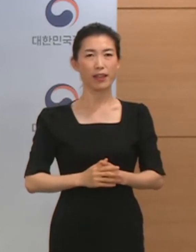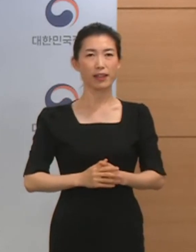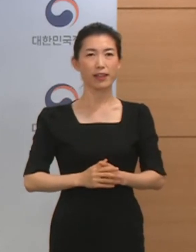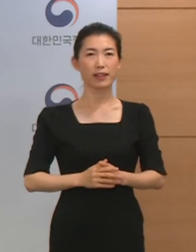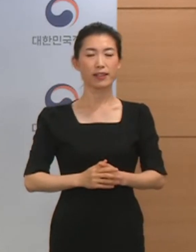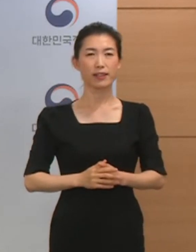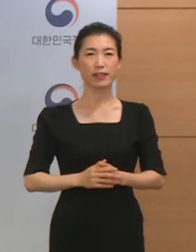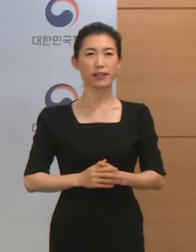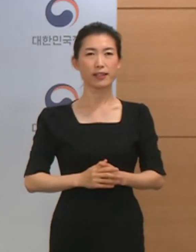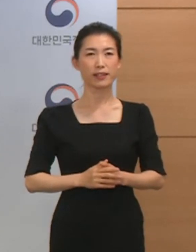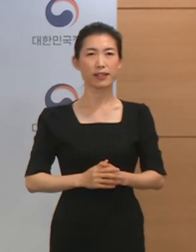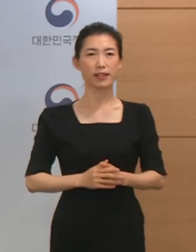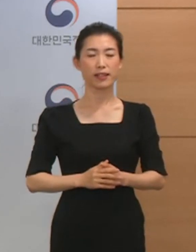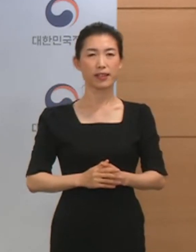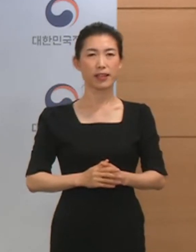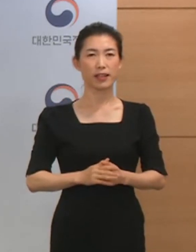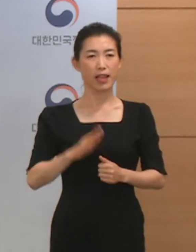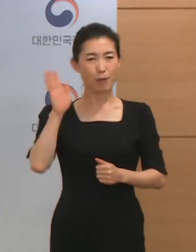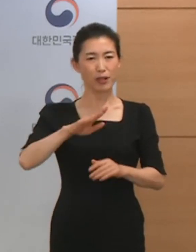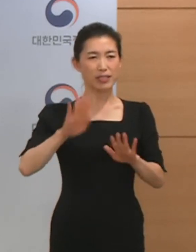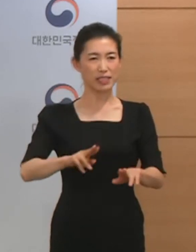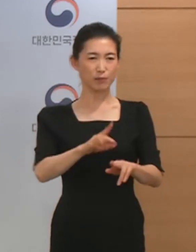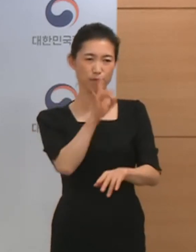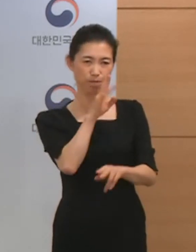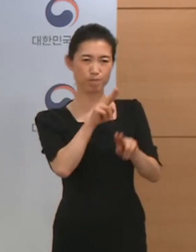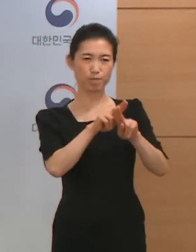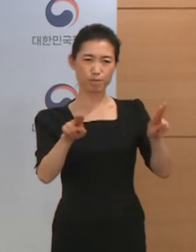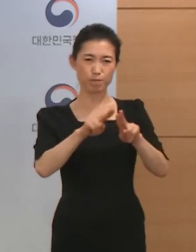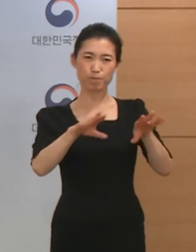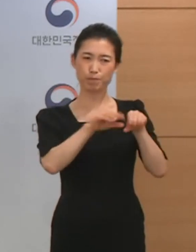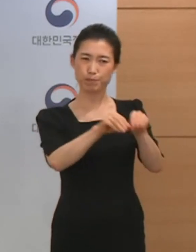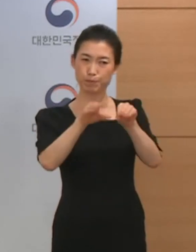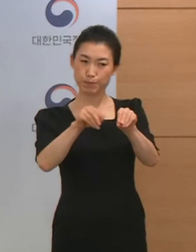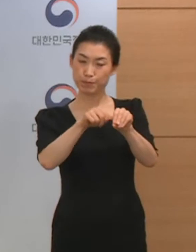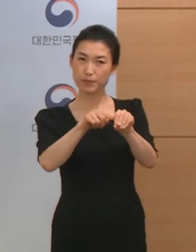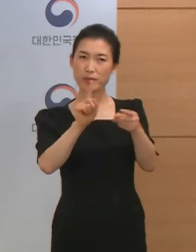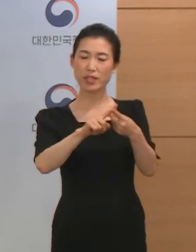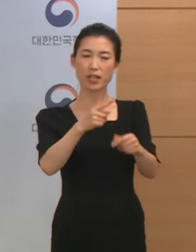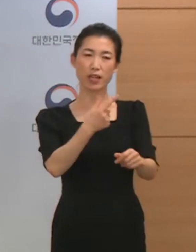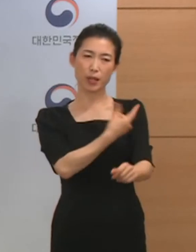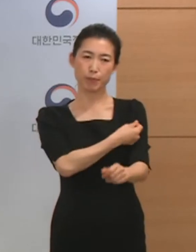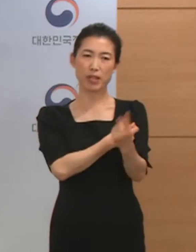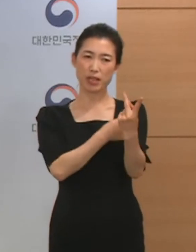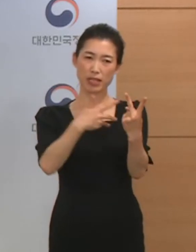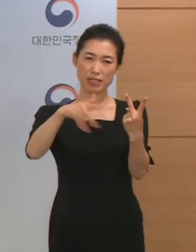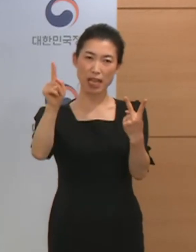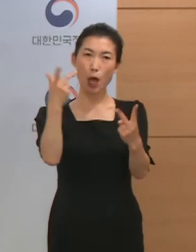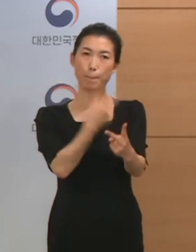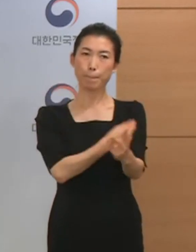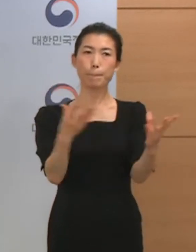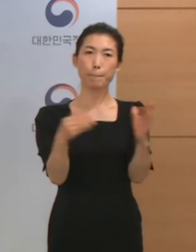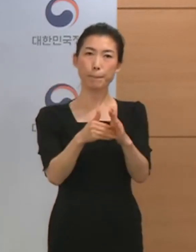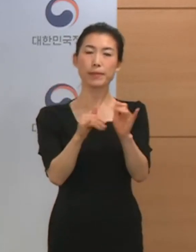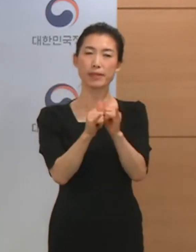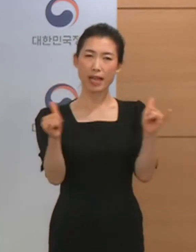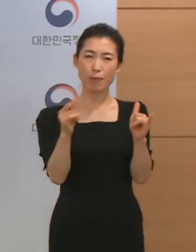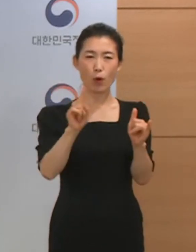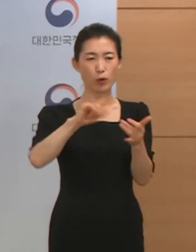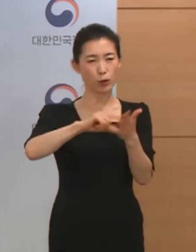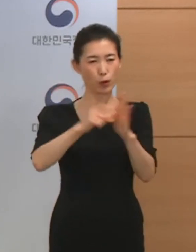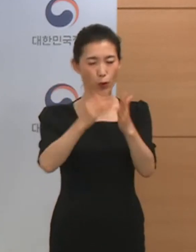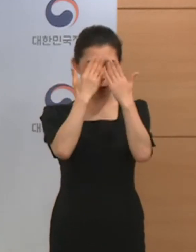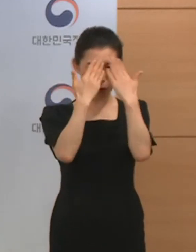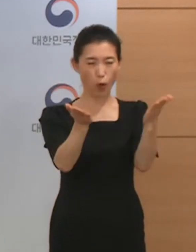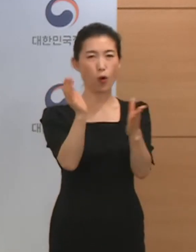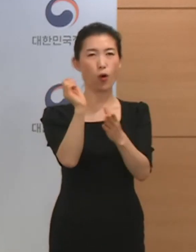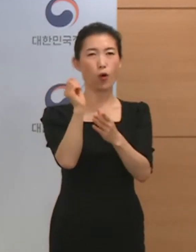방역수칙적으로 금지시키고 있는 조치들에 대한 예외들을 적용하는 것도 함께 검토하고 있고 또한 현재 허가는 되어